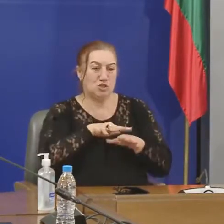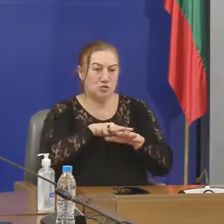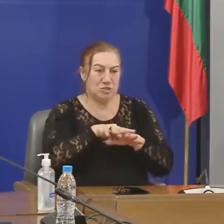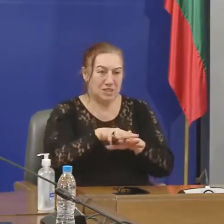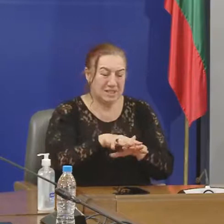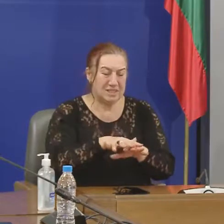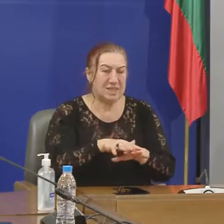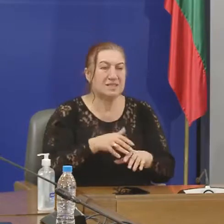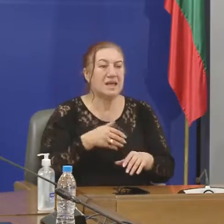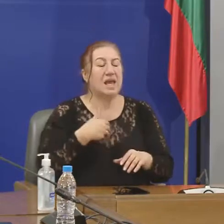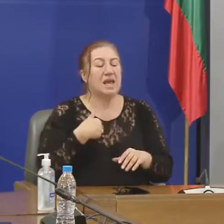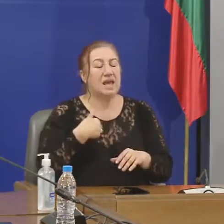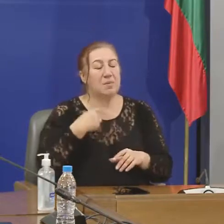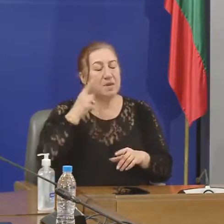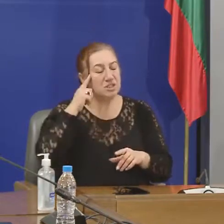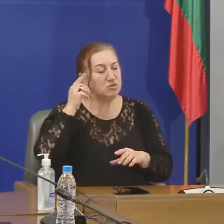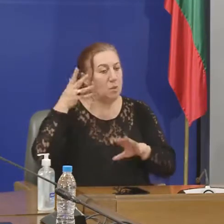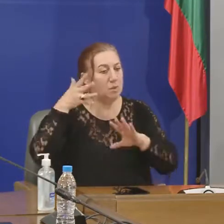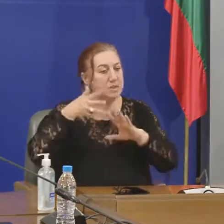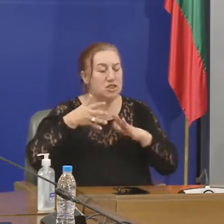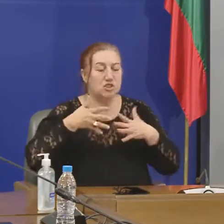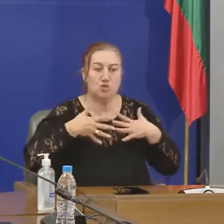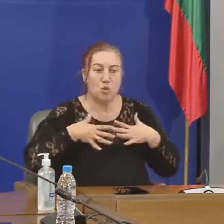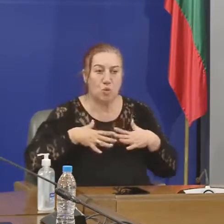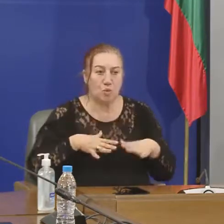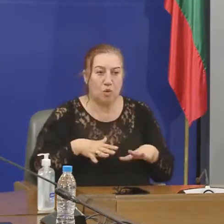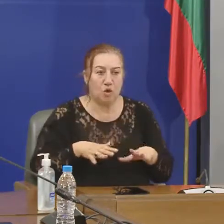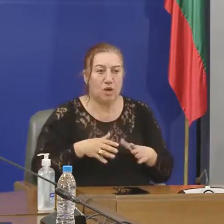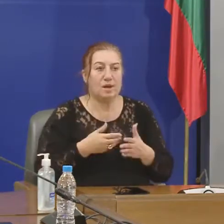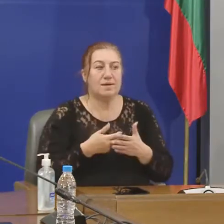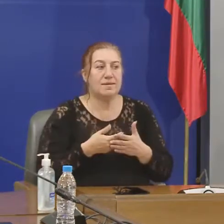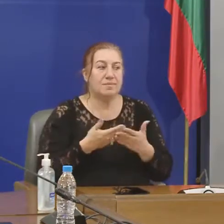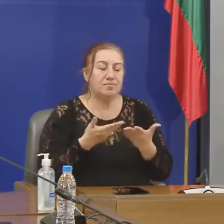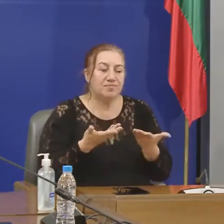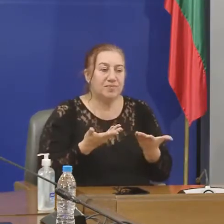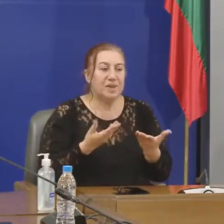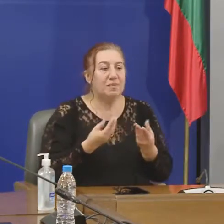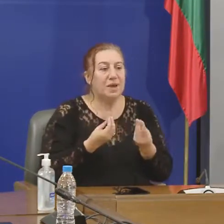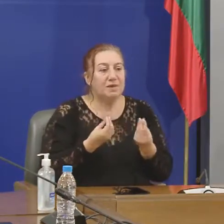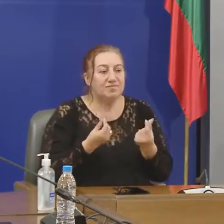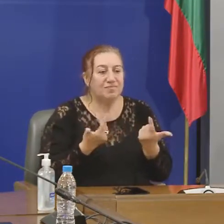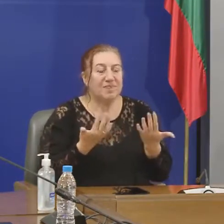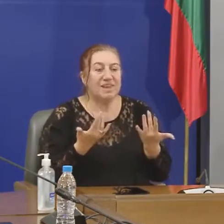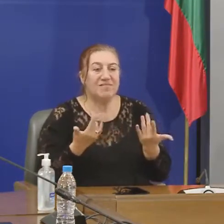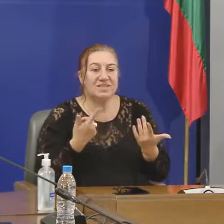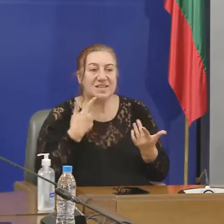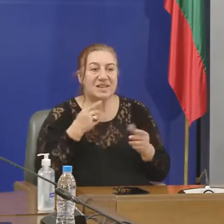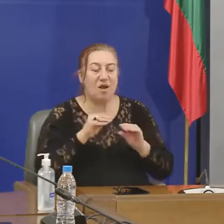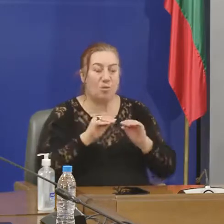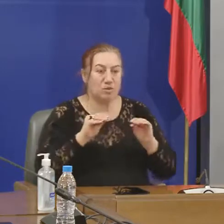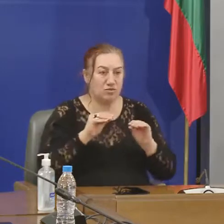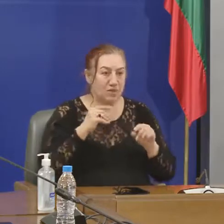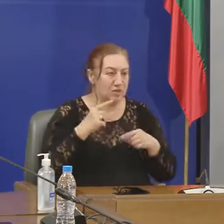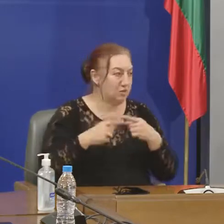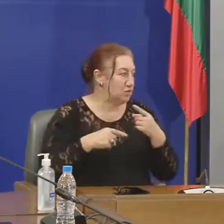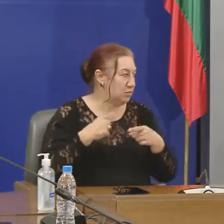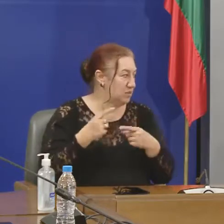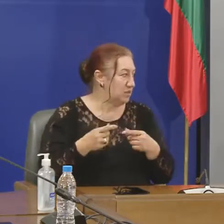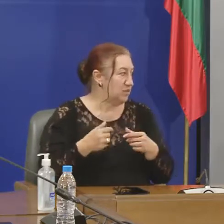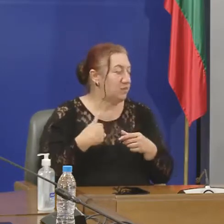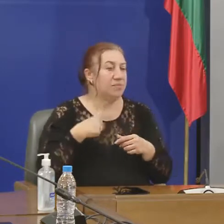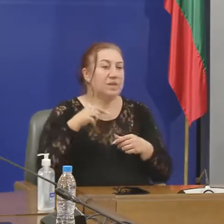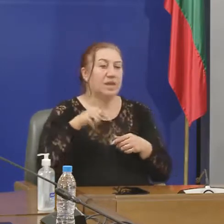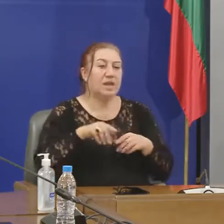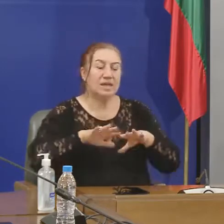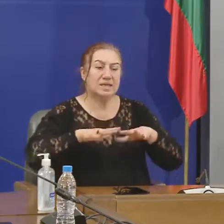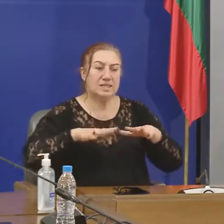има психическа умора, има дефицити дори по отношение на ефективния образователен процес. Но в момента ситуацията, в